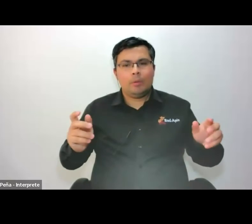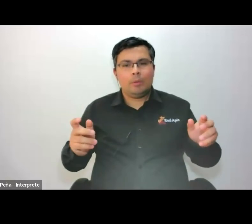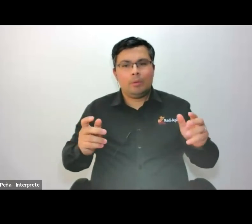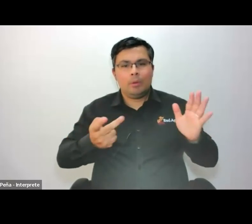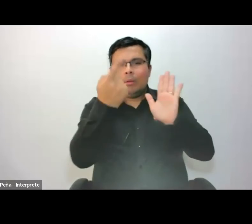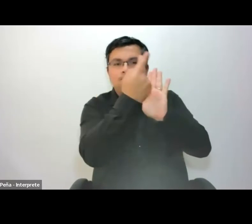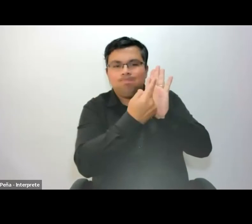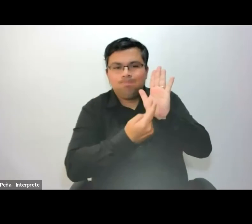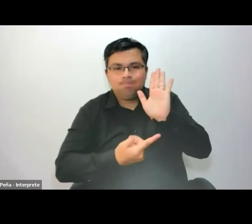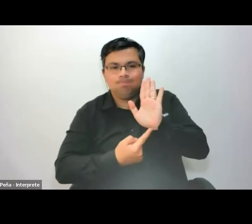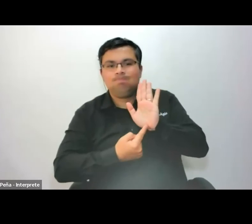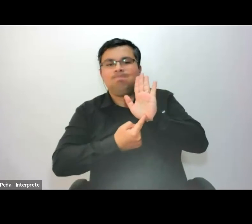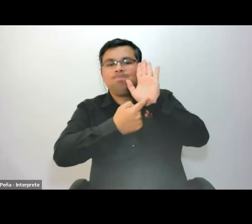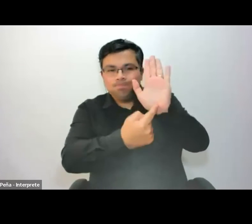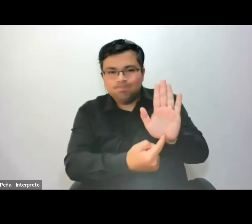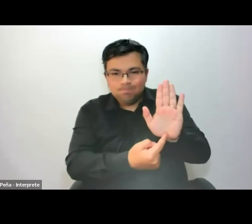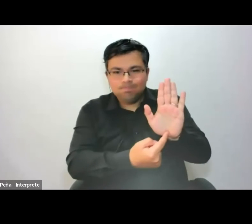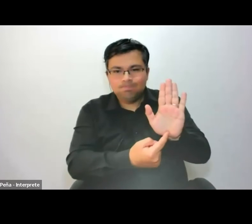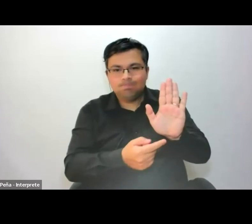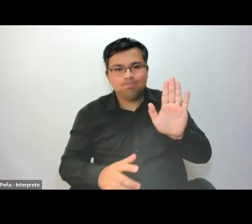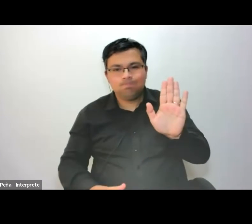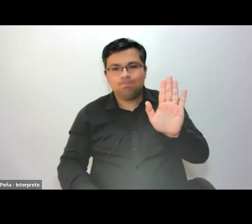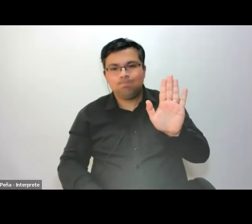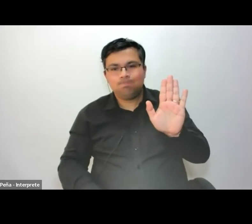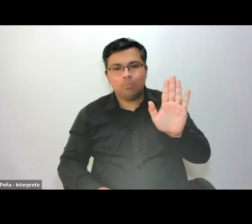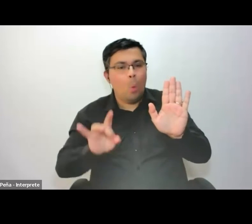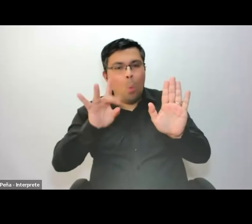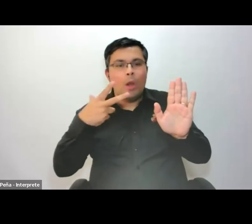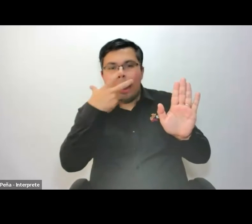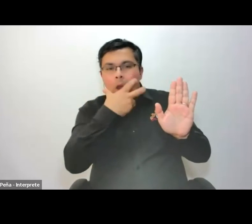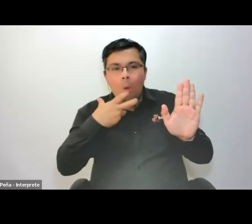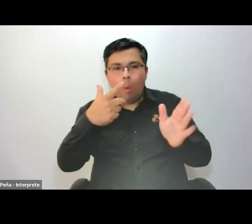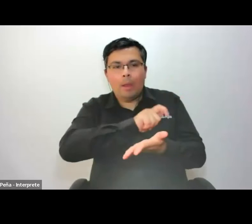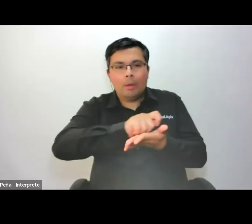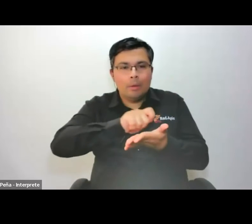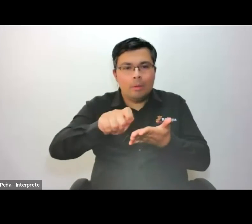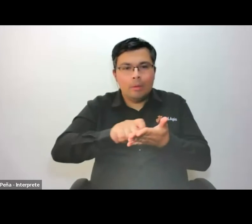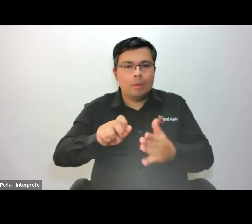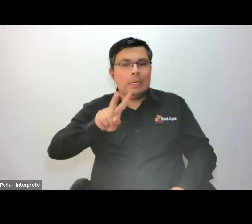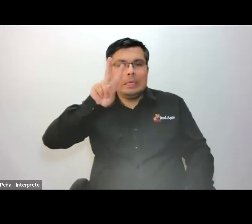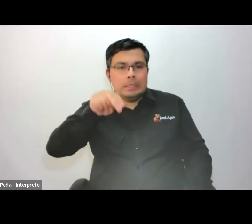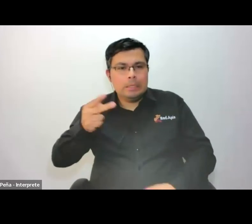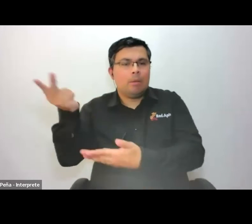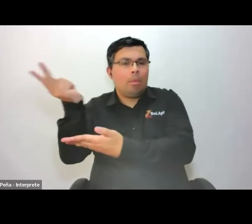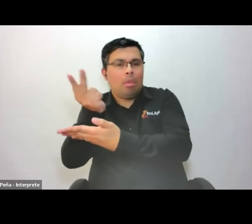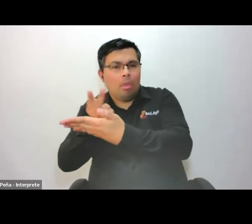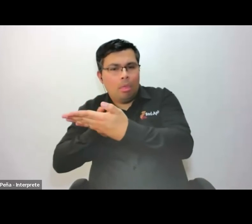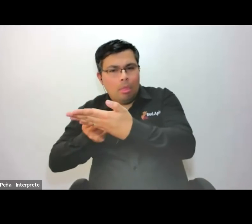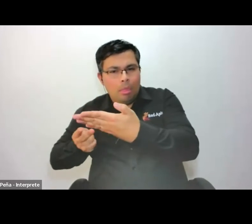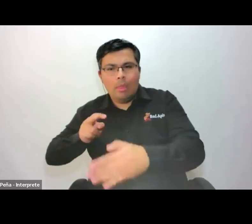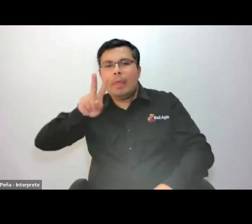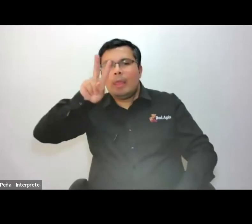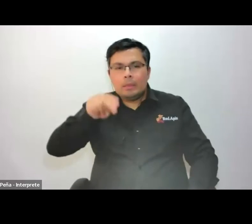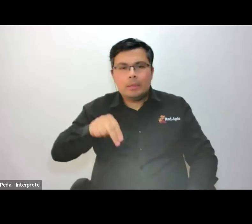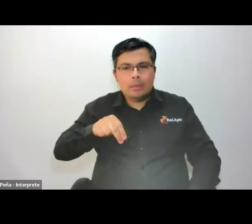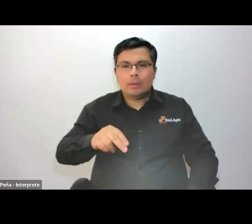para enseñar, solamente lenguaje verbal escrito, sin pictogramas, sin lenguaje